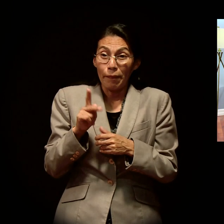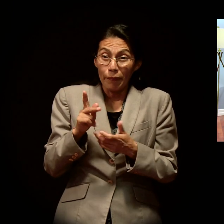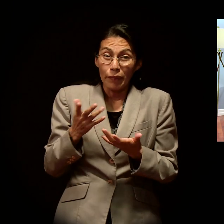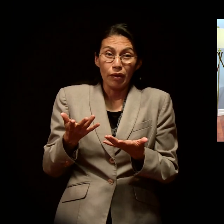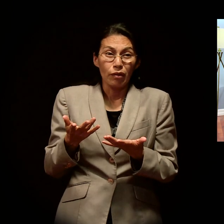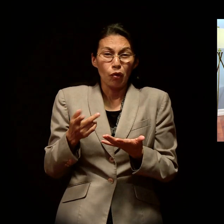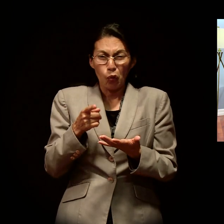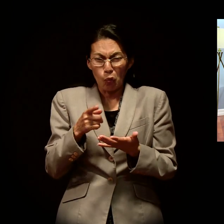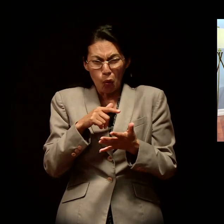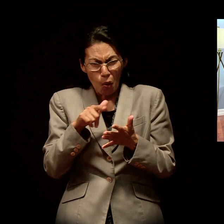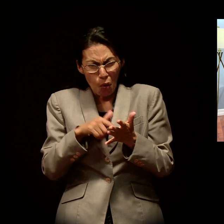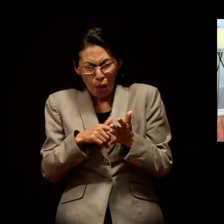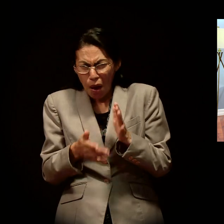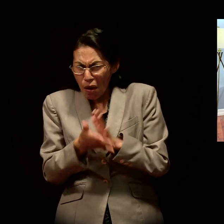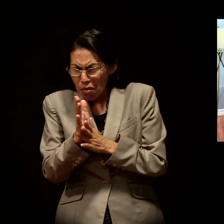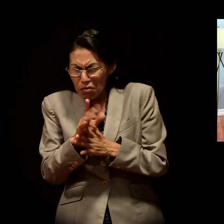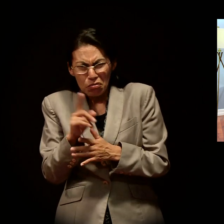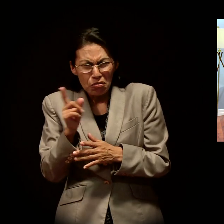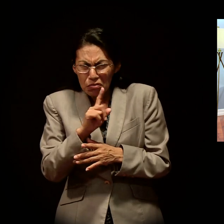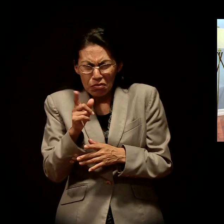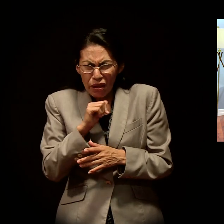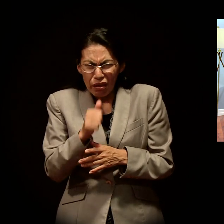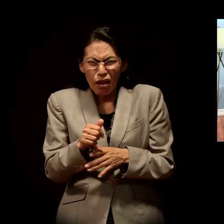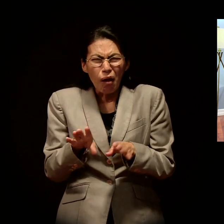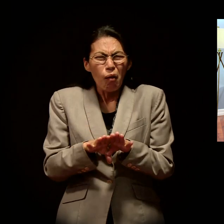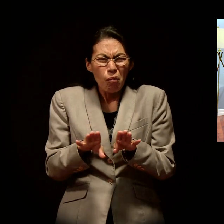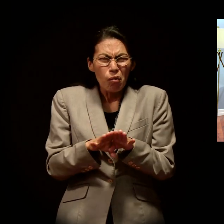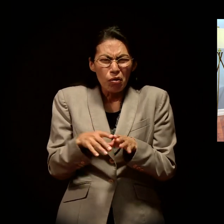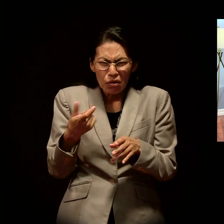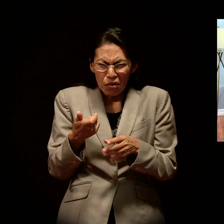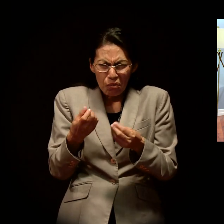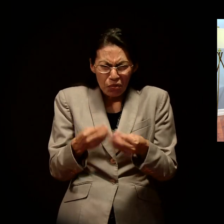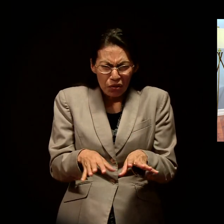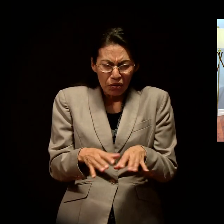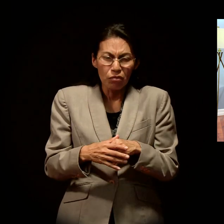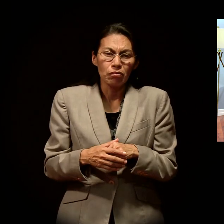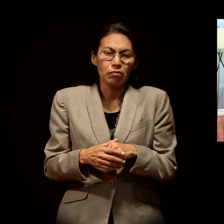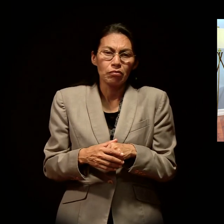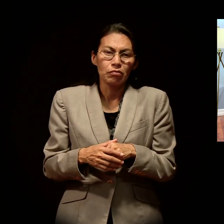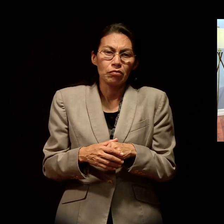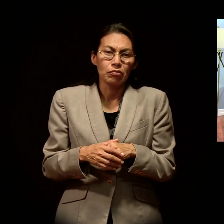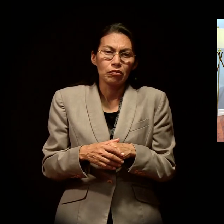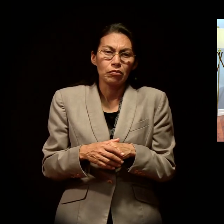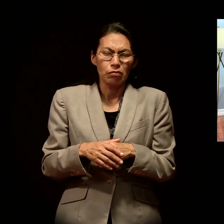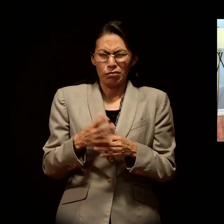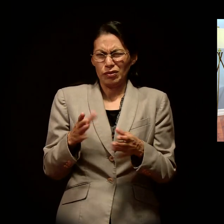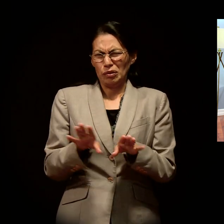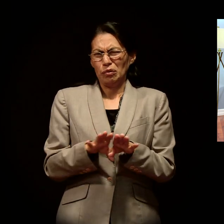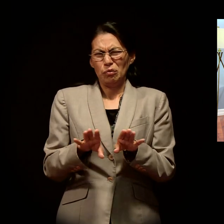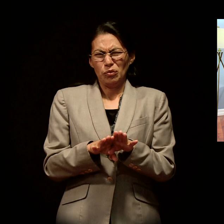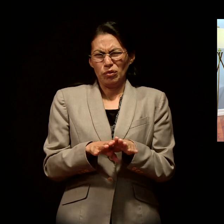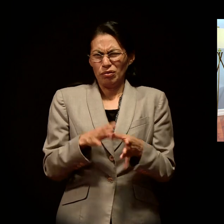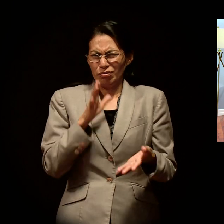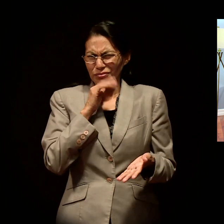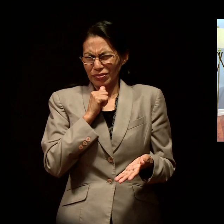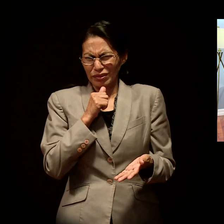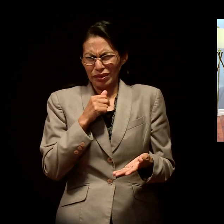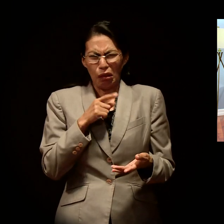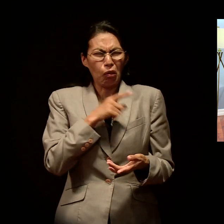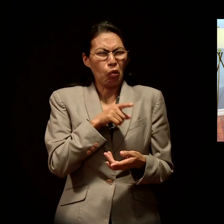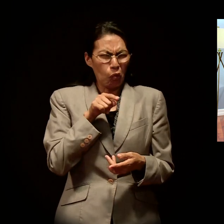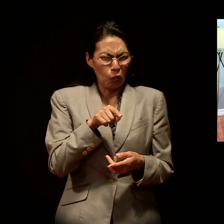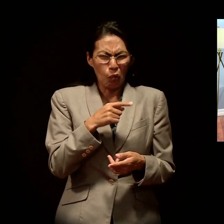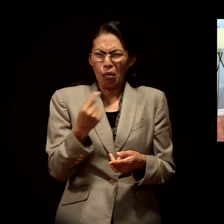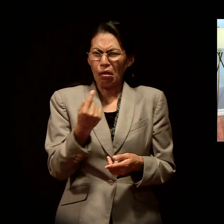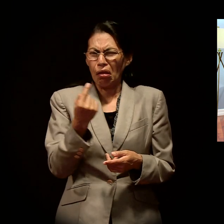tenía pero si no ha sido ningún otro lugar Cómo es que se ha perdido ese dinero tiene que estar ahí y con la directora